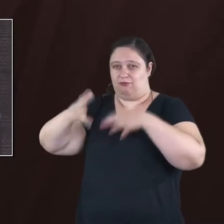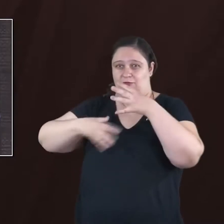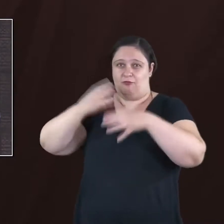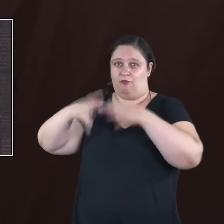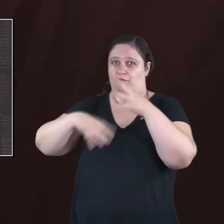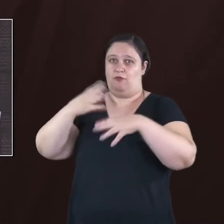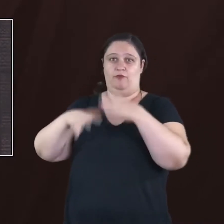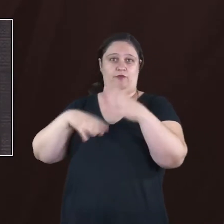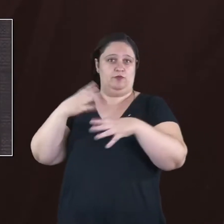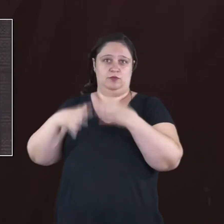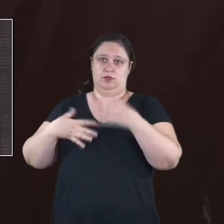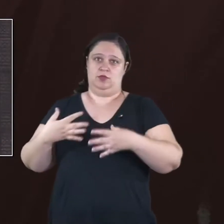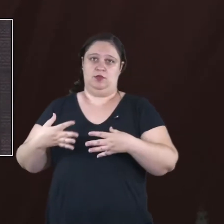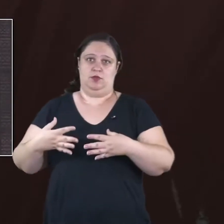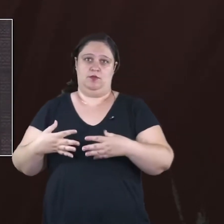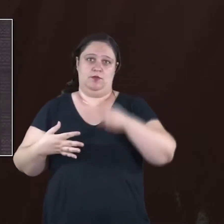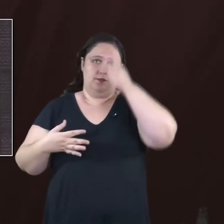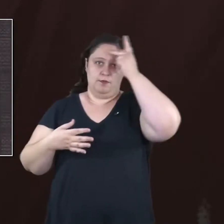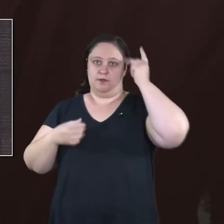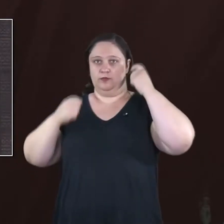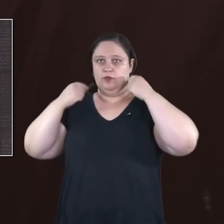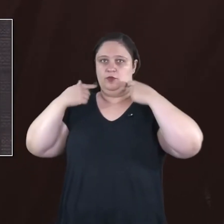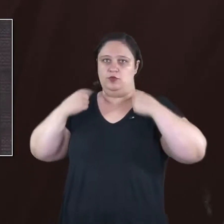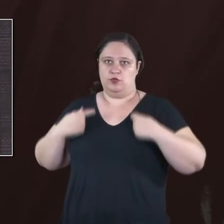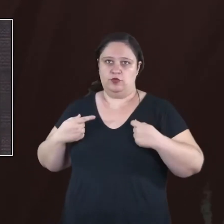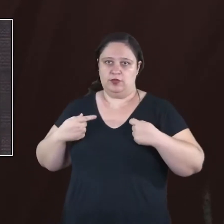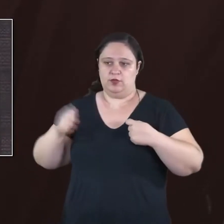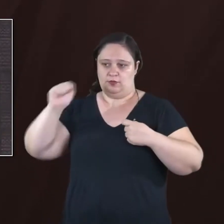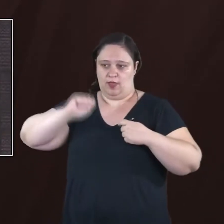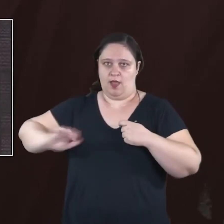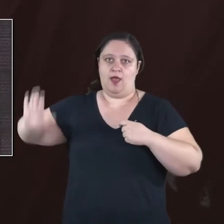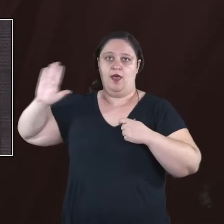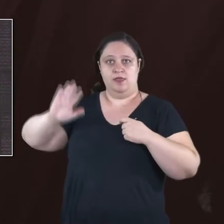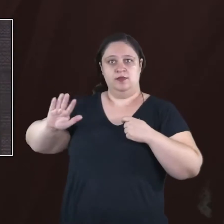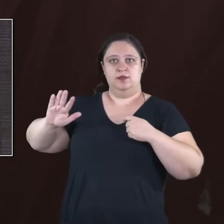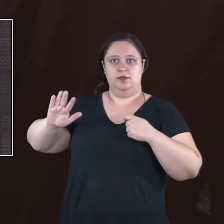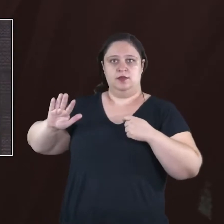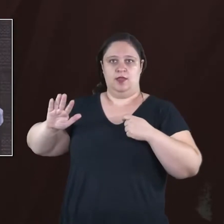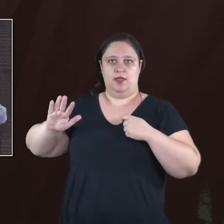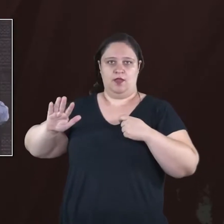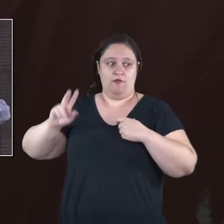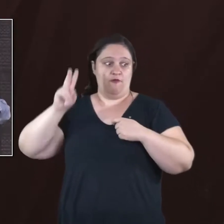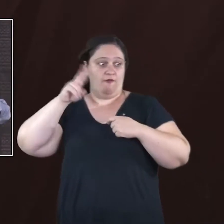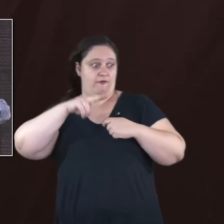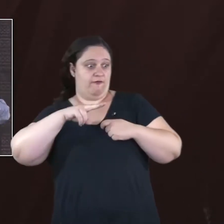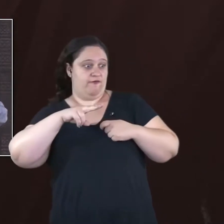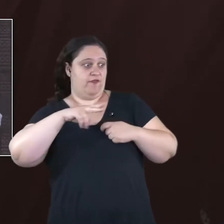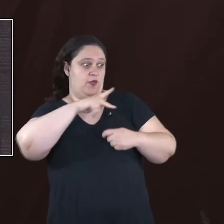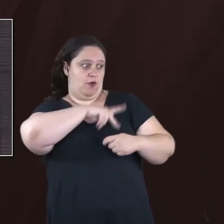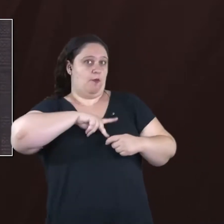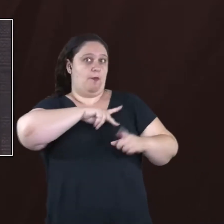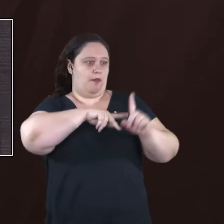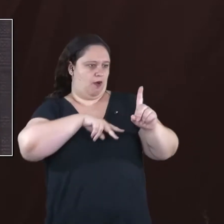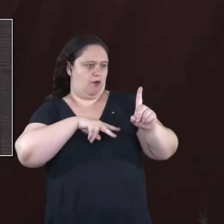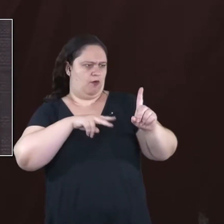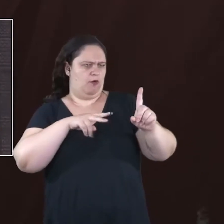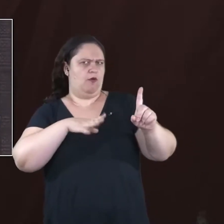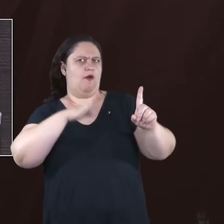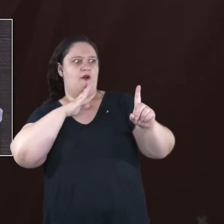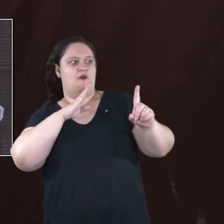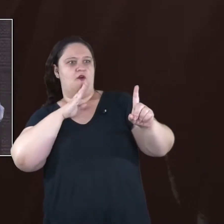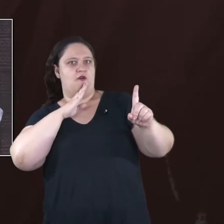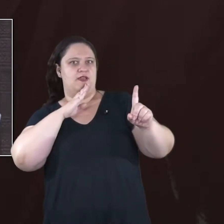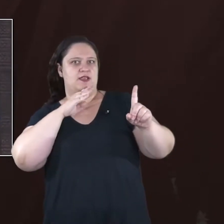entre os judeus que vieram da Ásia, o reconheceram e o arrastaram para fora do